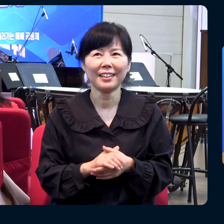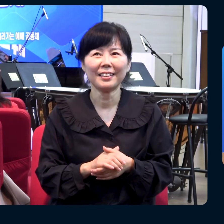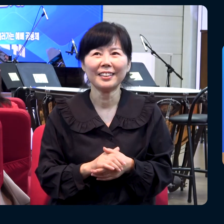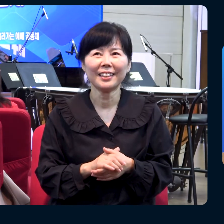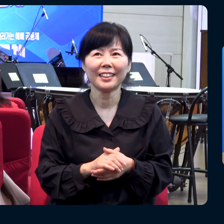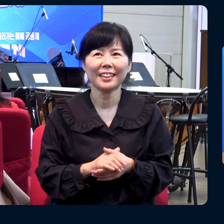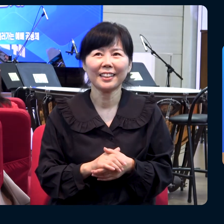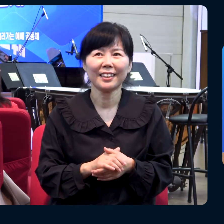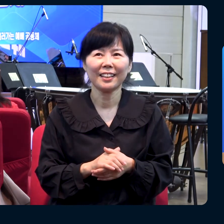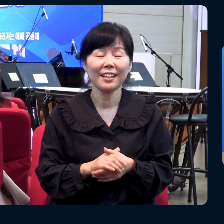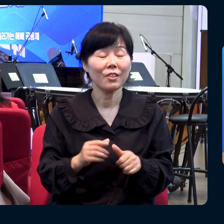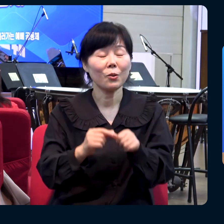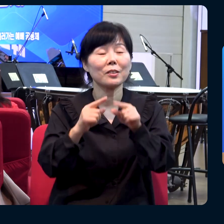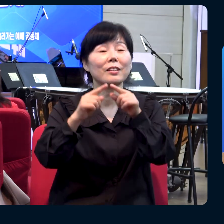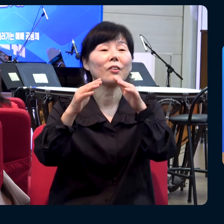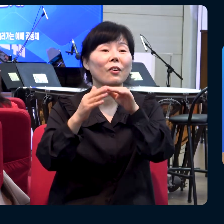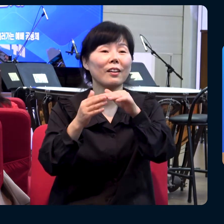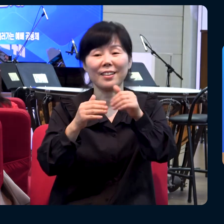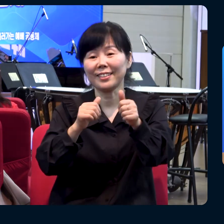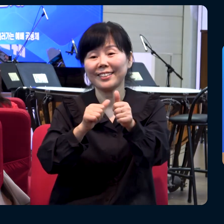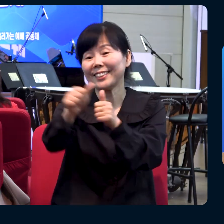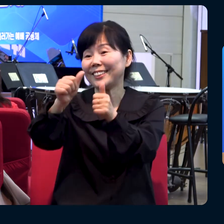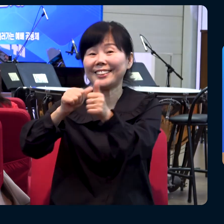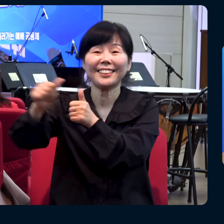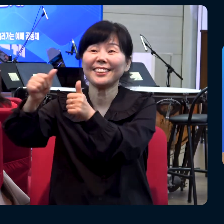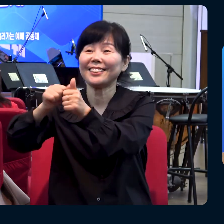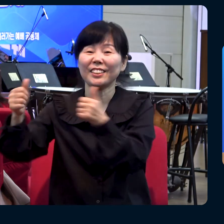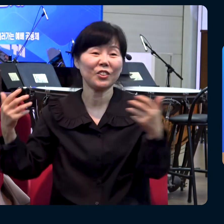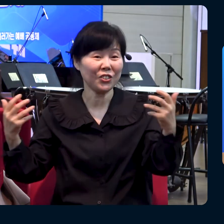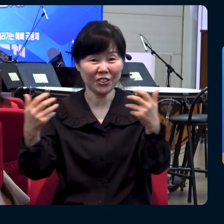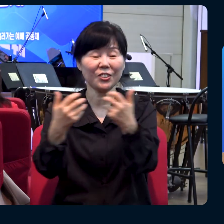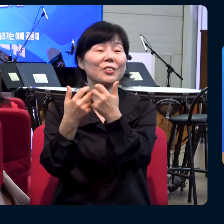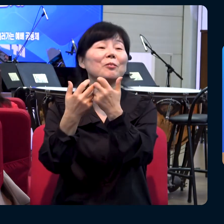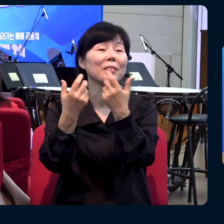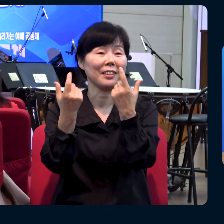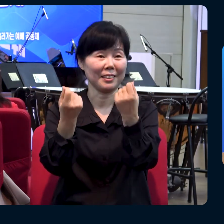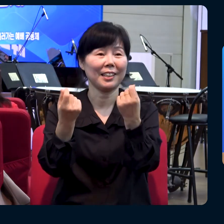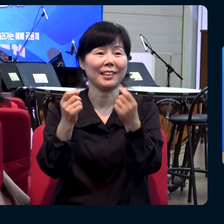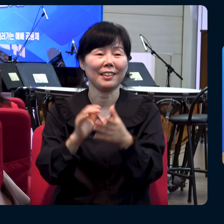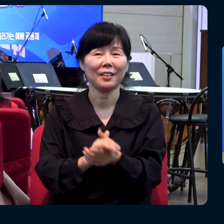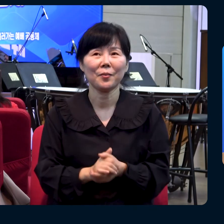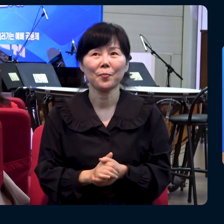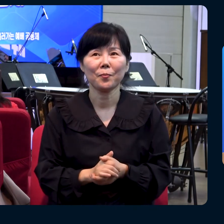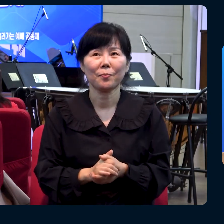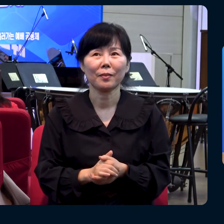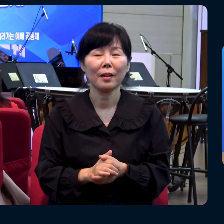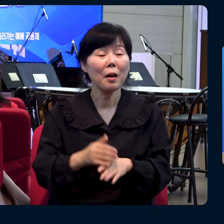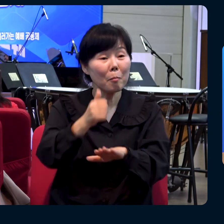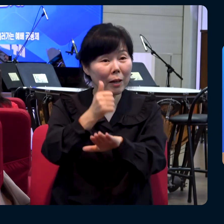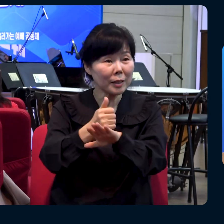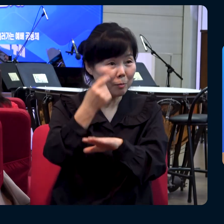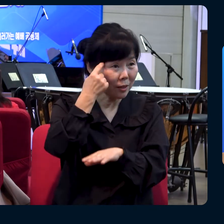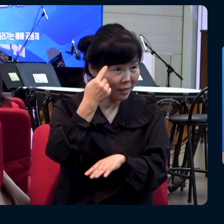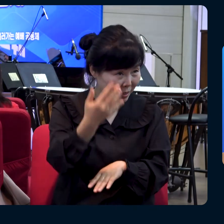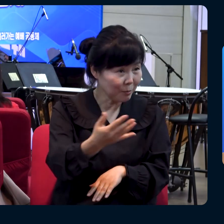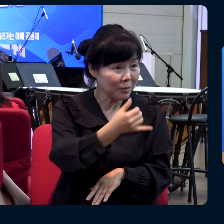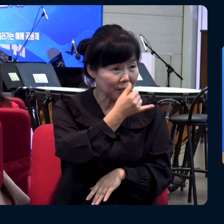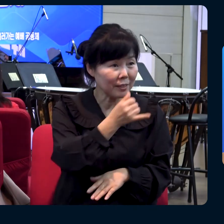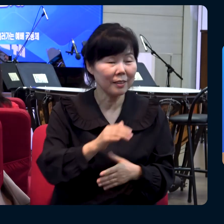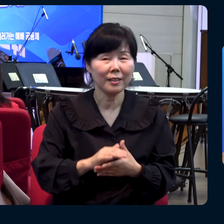교회는 교회는 그래서 승리가 넘치는 자가 되길 바랍니다. 할렐루야. 할렐루야. 마지막 마지막으로 질문하겠습니다.